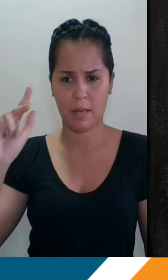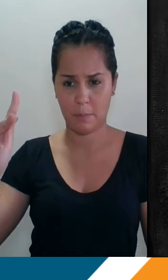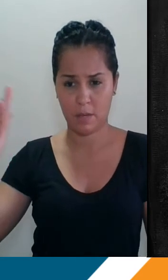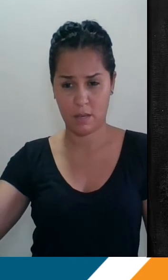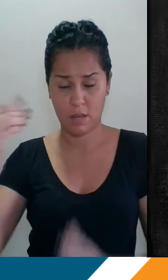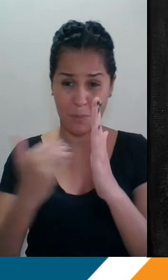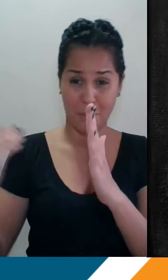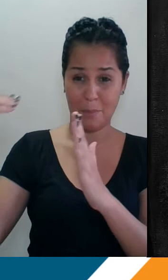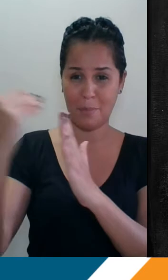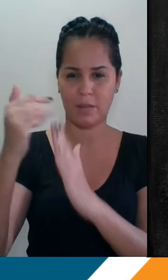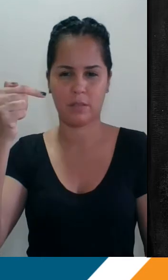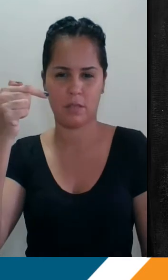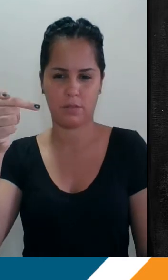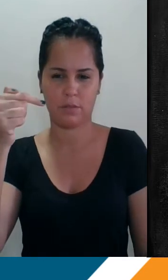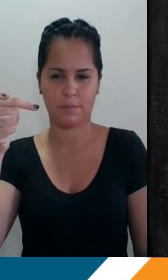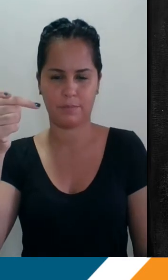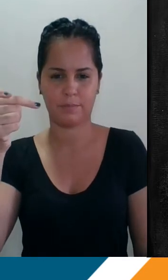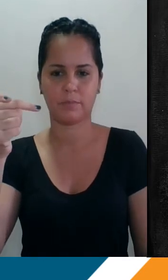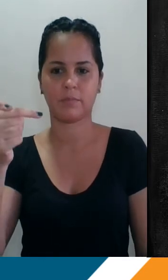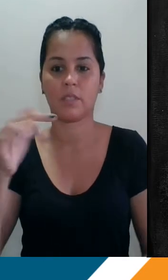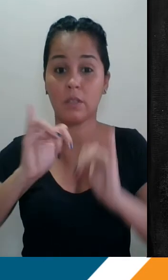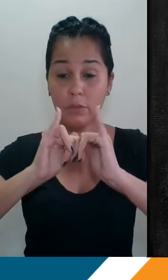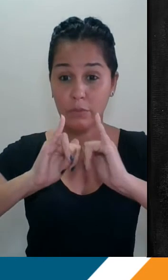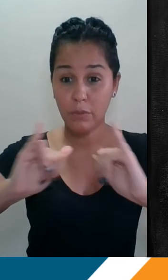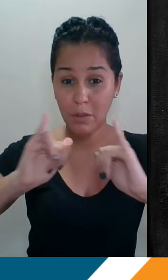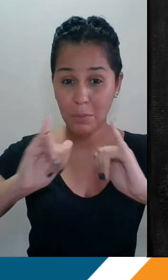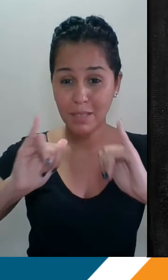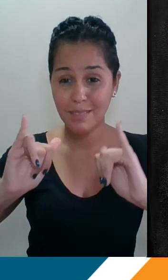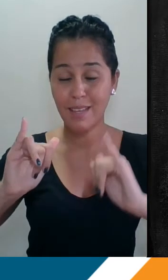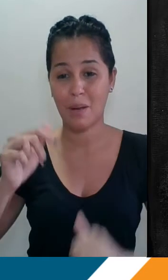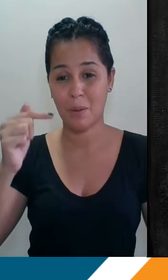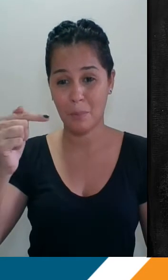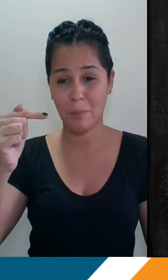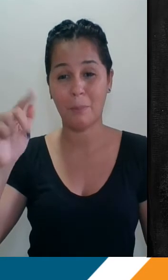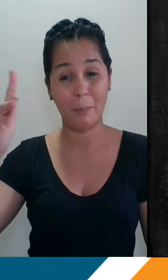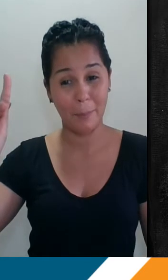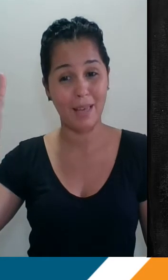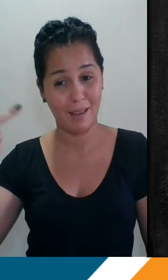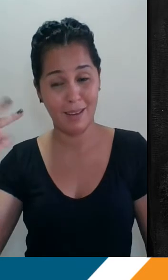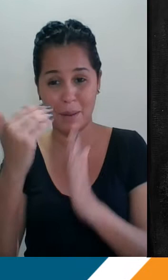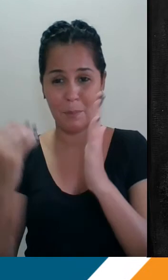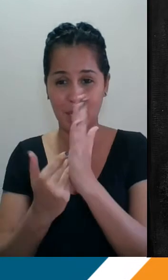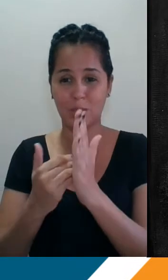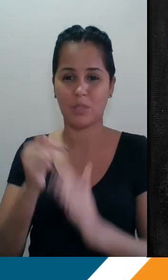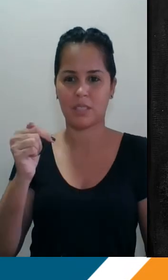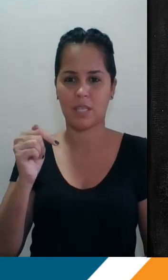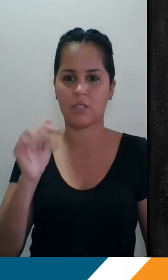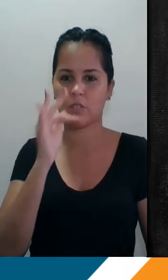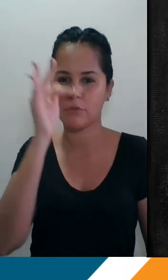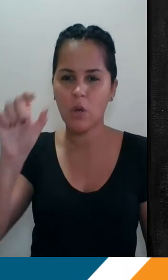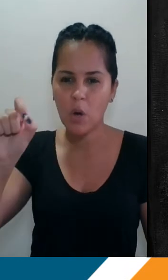é maior do que 7. Então, aquela informação com pH menor do que 7, a flor ser azul, eu não vou usar, eu